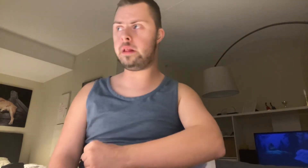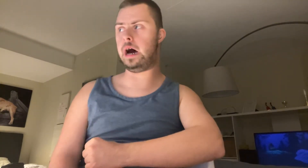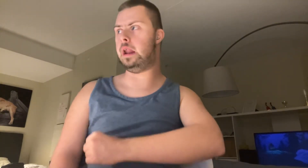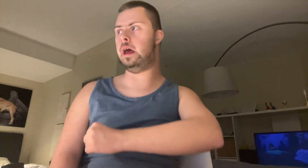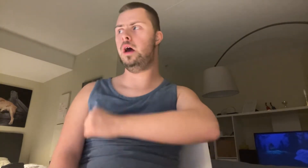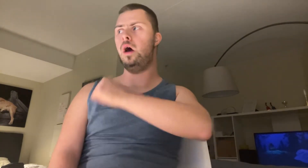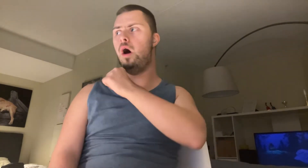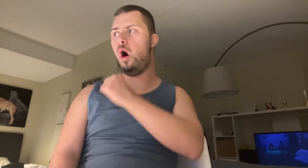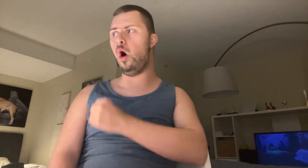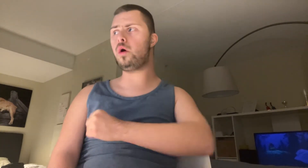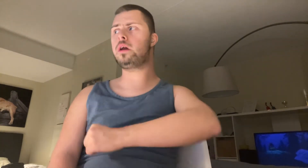jullåtar